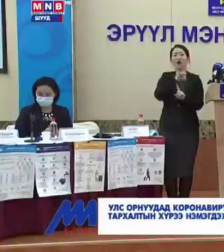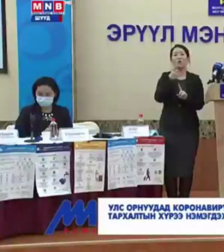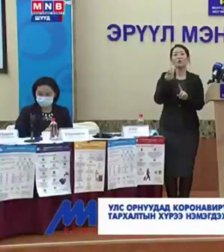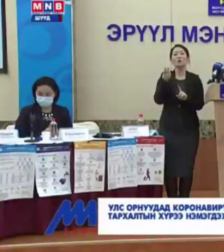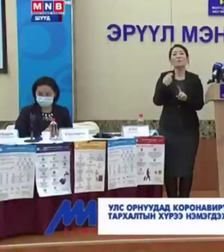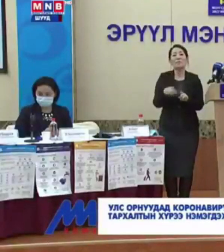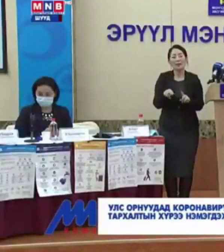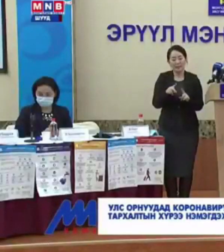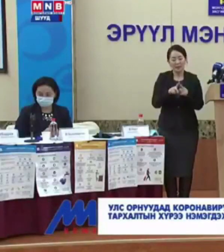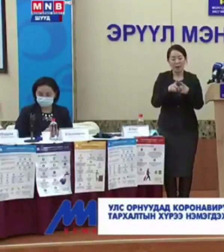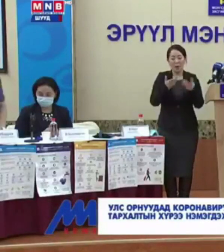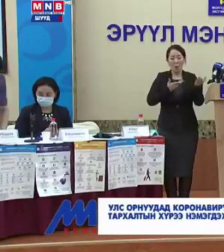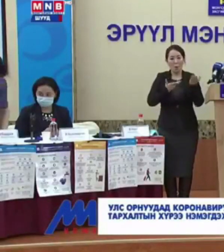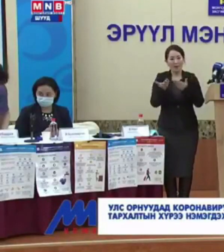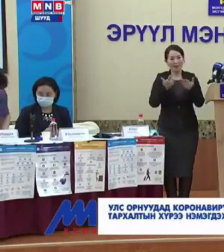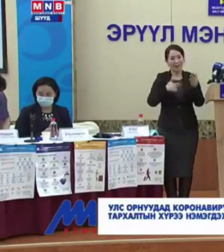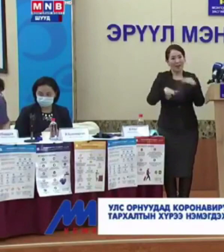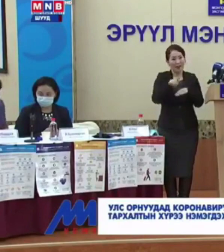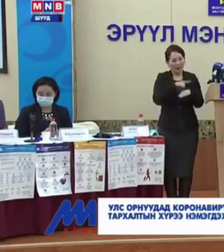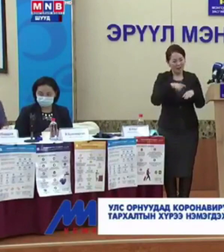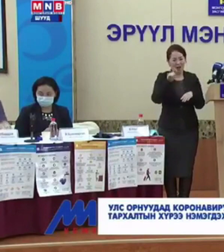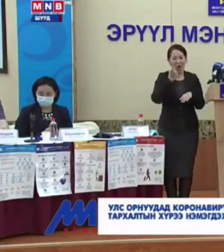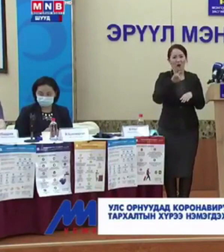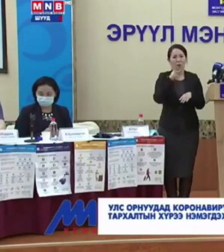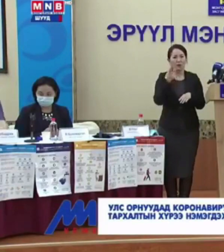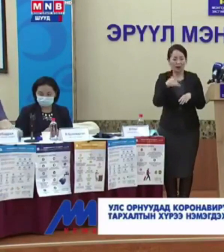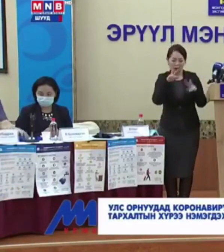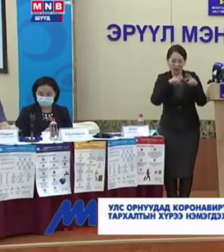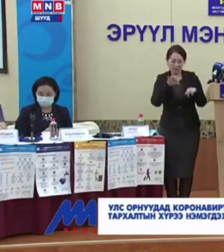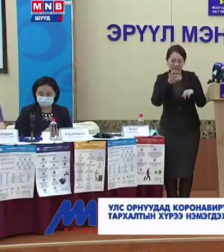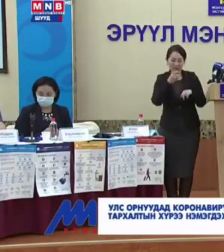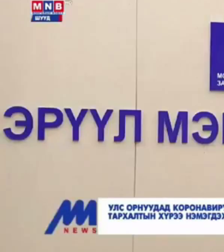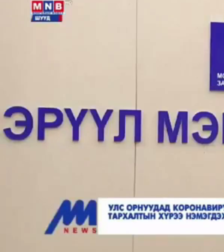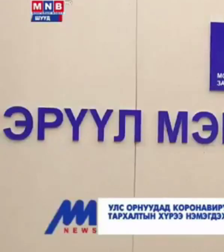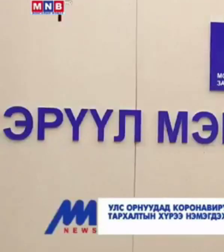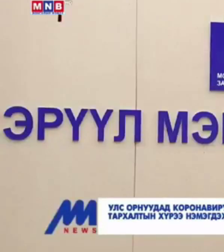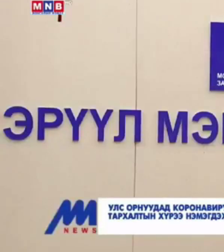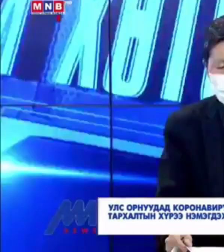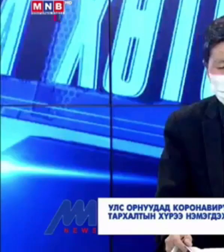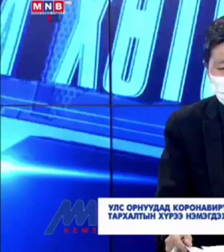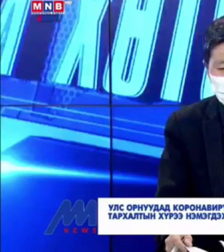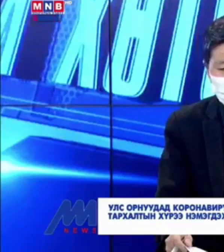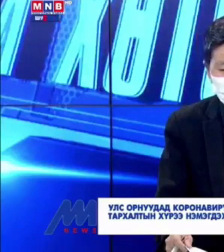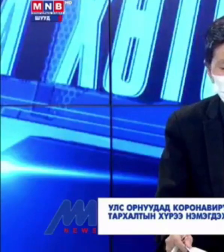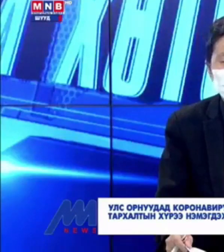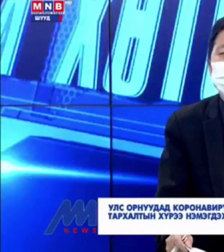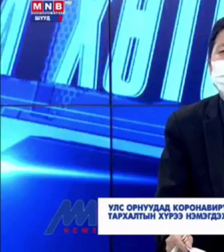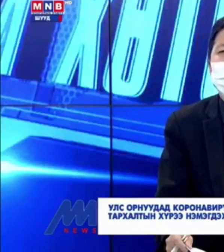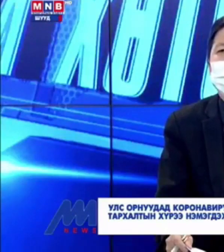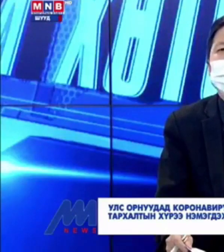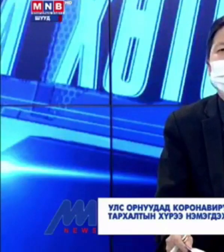төвшөндөө анхаарах ёстой юм аа гэдгийг яамны төлөөллүүд сануулж байгаа. За одоо хэвлийн